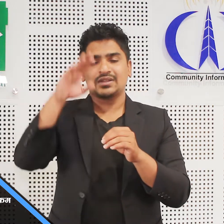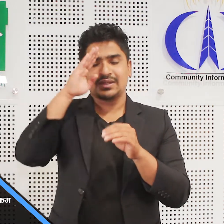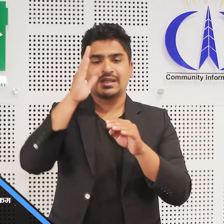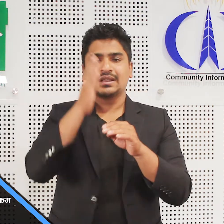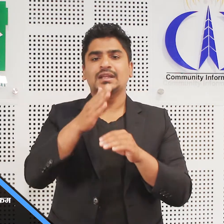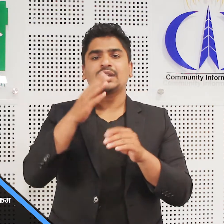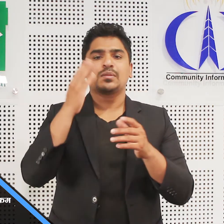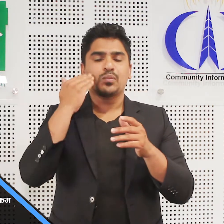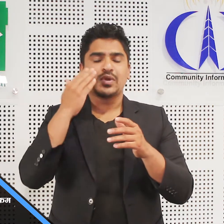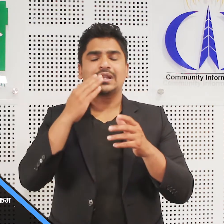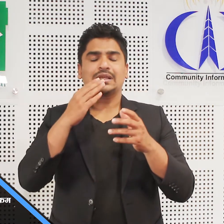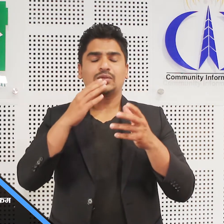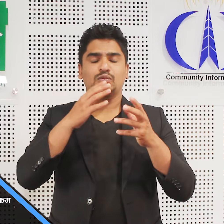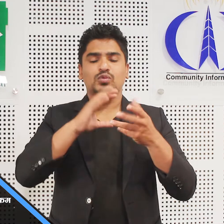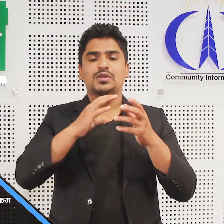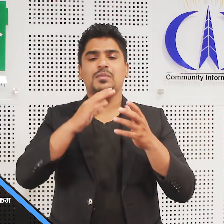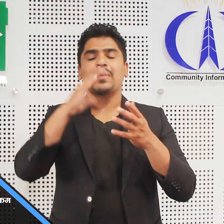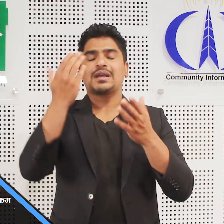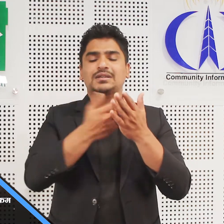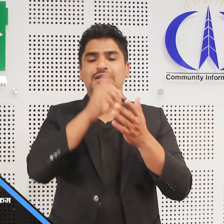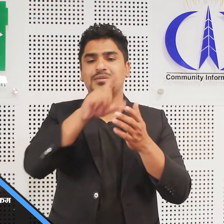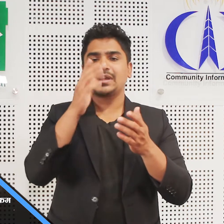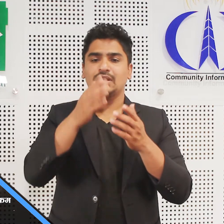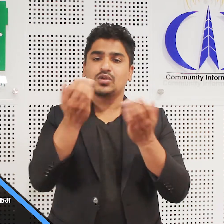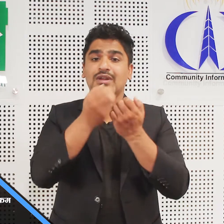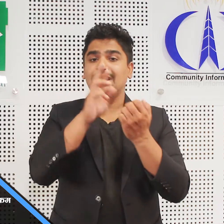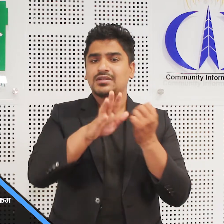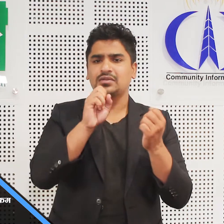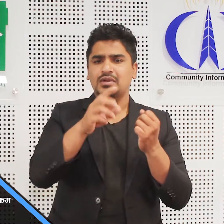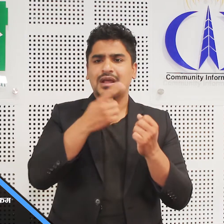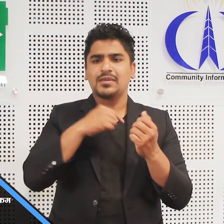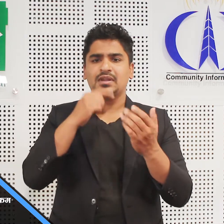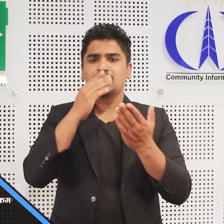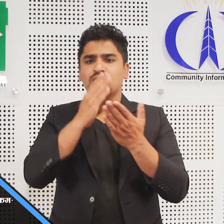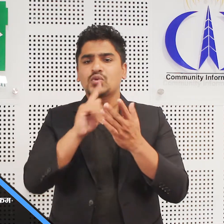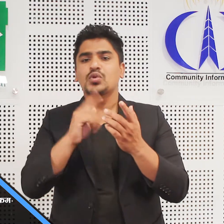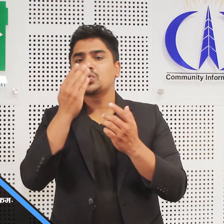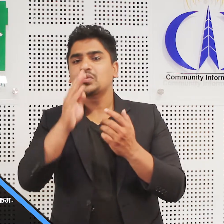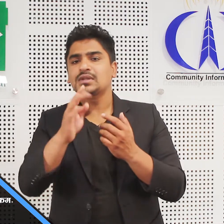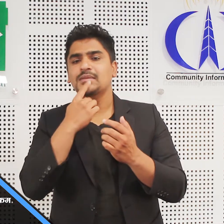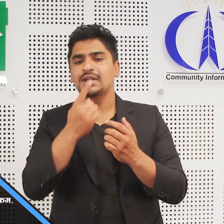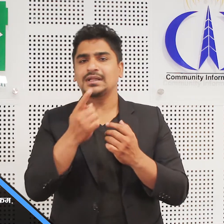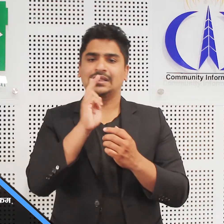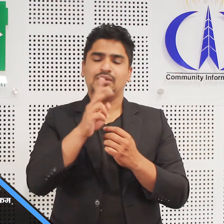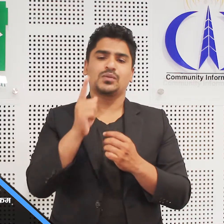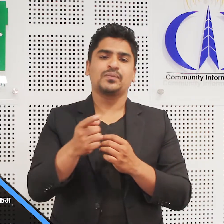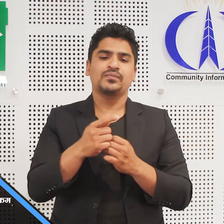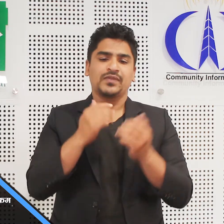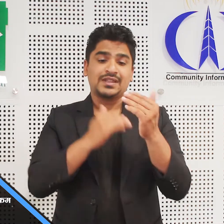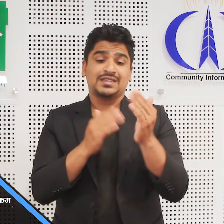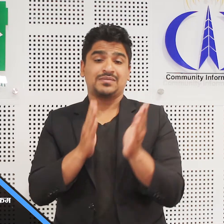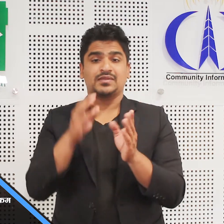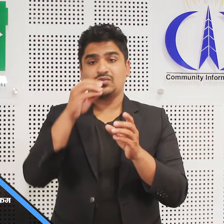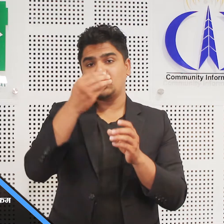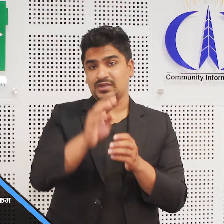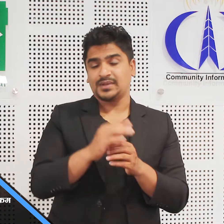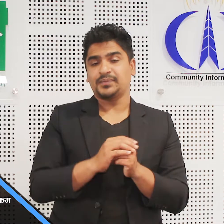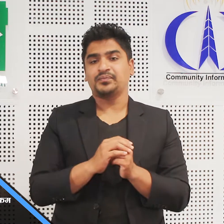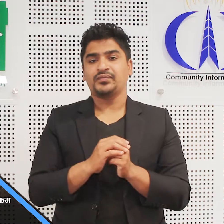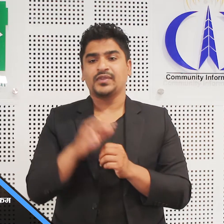त हाम्रो यो क्षमता अभिवृद्धिको तालिमै दिन पर्यो के स्थानीय सरकारहरूले। हामीले महिला उद्यमी महासङ्घ नेपालले हामीले गरिरहेछौँ, तर हाम्रो पनि